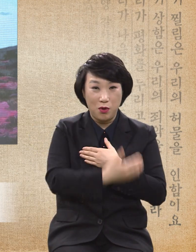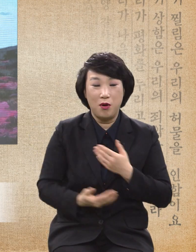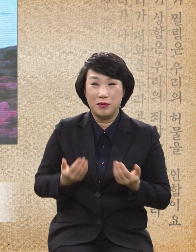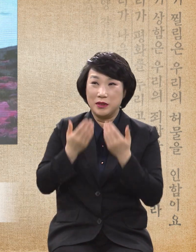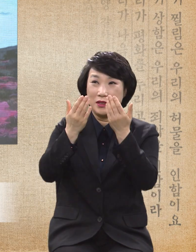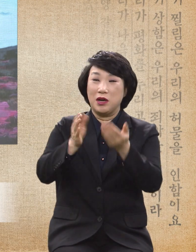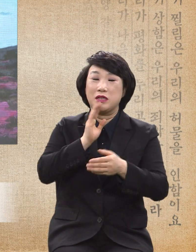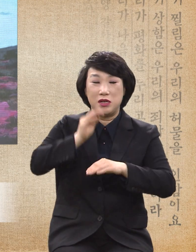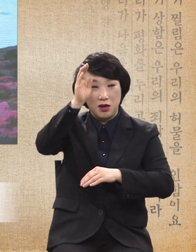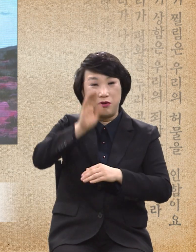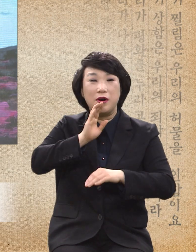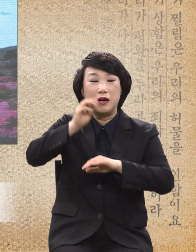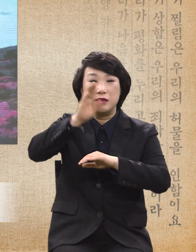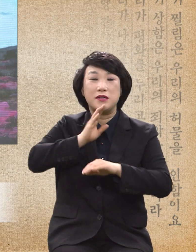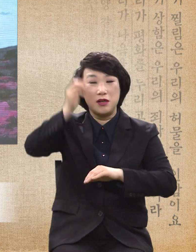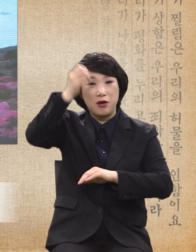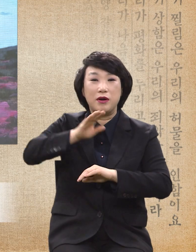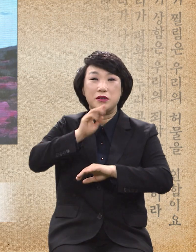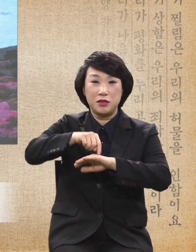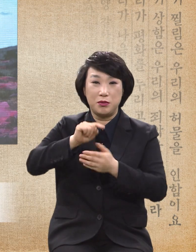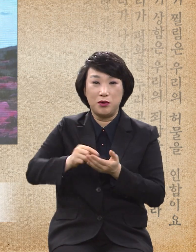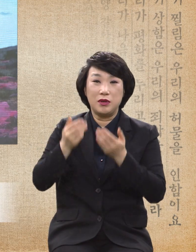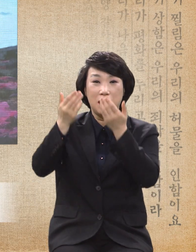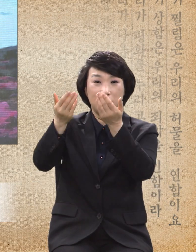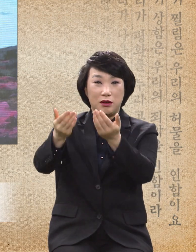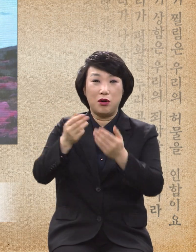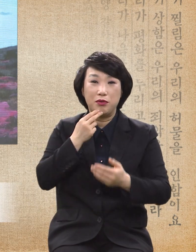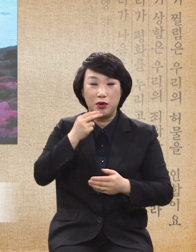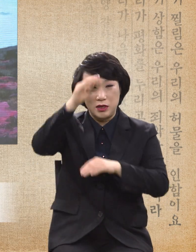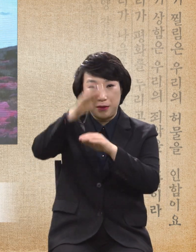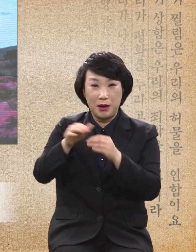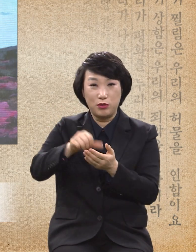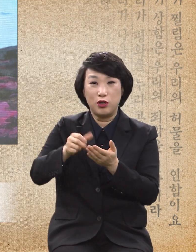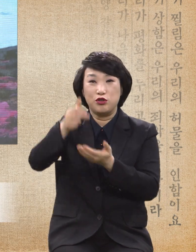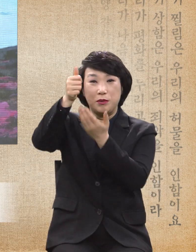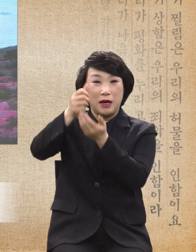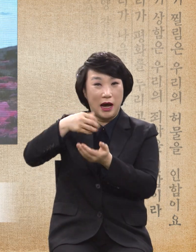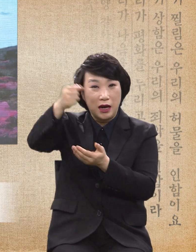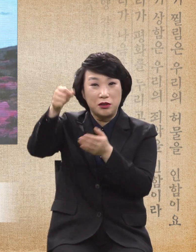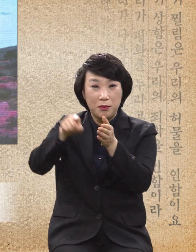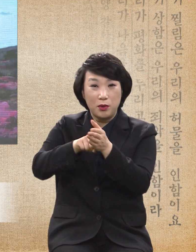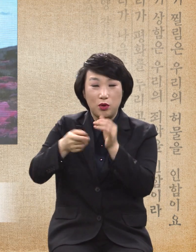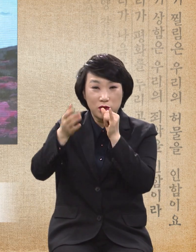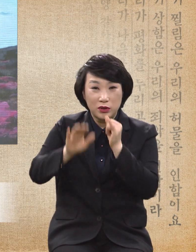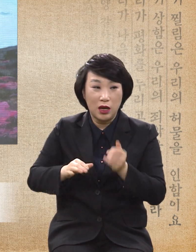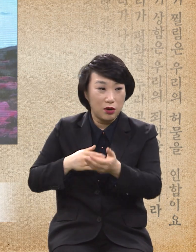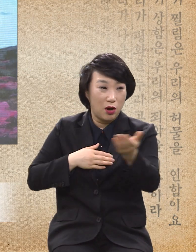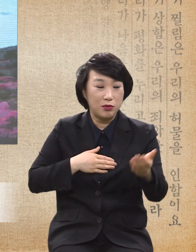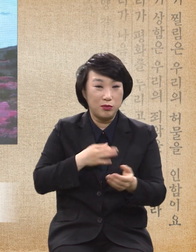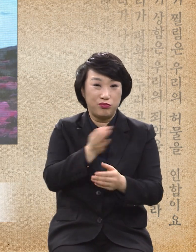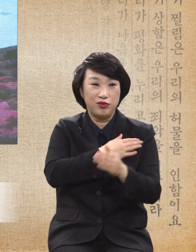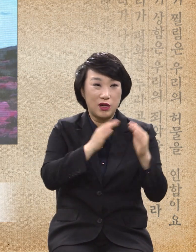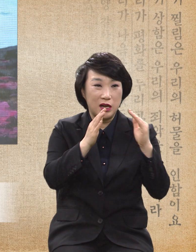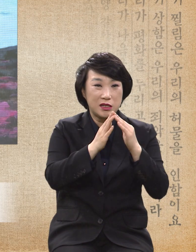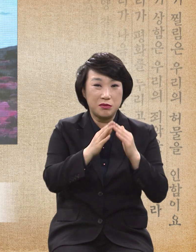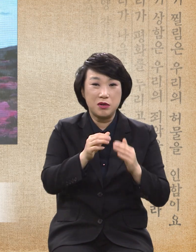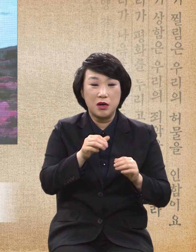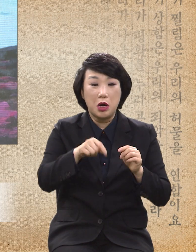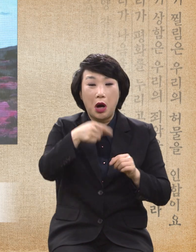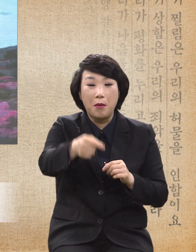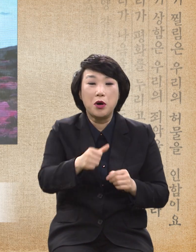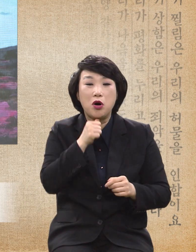신령과 진정으로 예배드리지 않아. 예물도 주님이 받으신다고 믿으시면서 부잣집